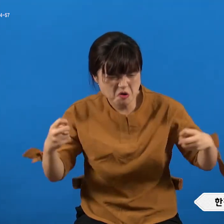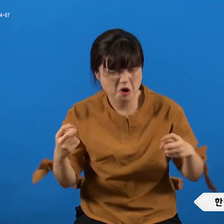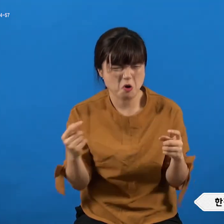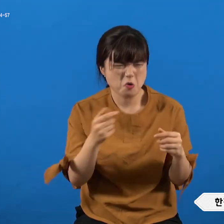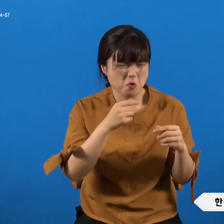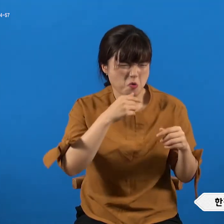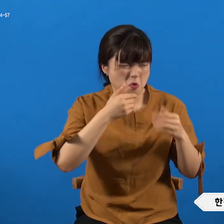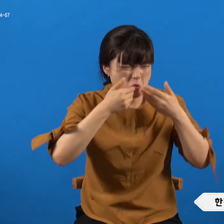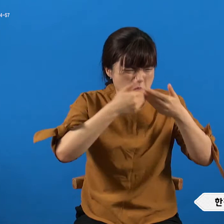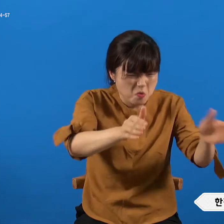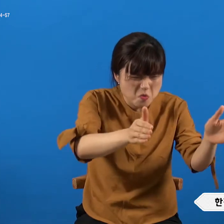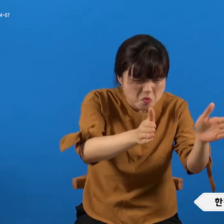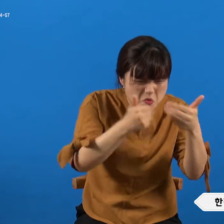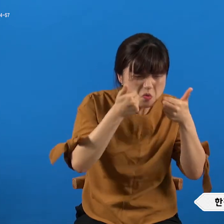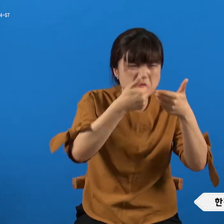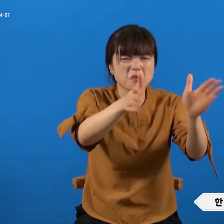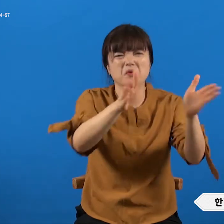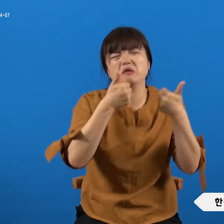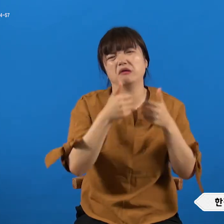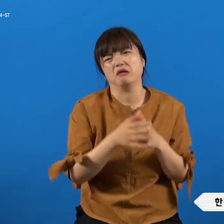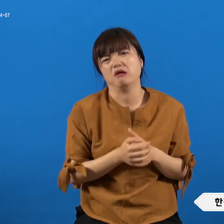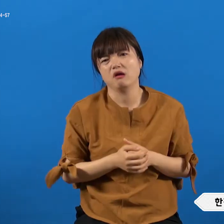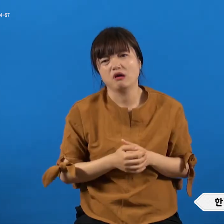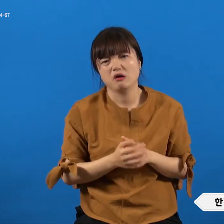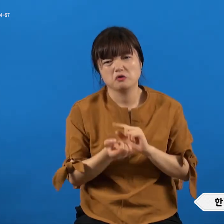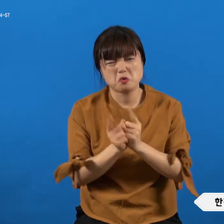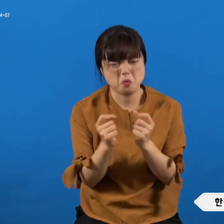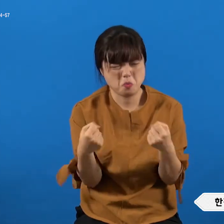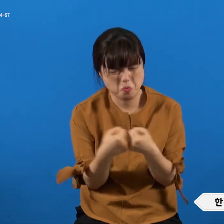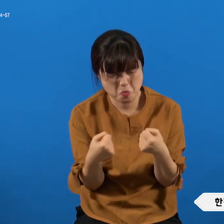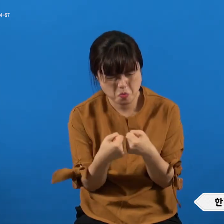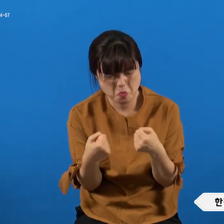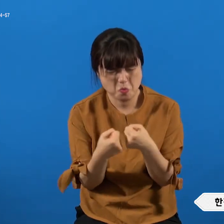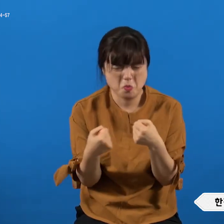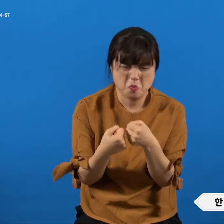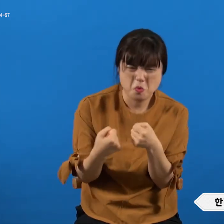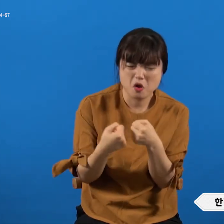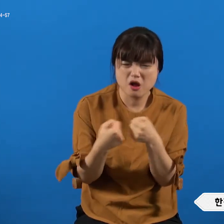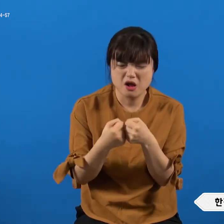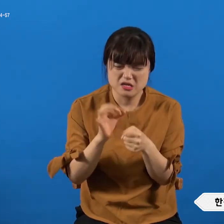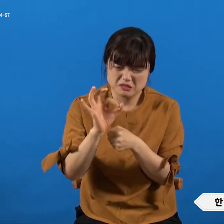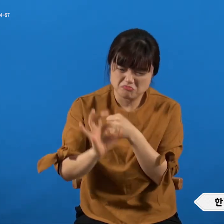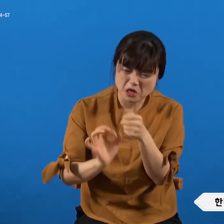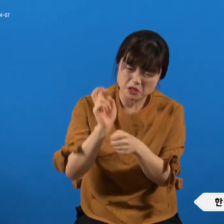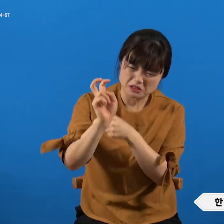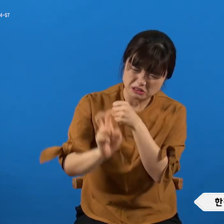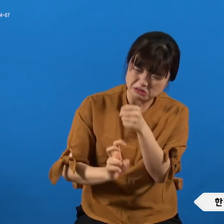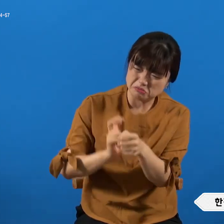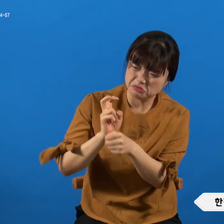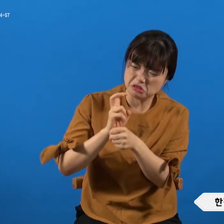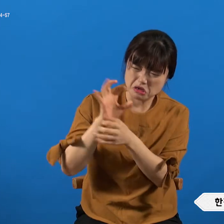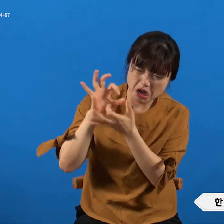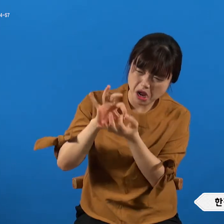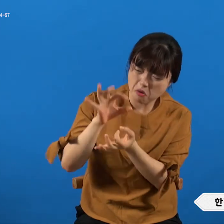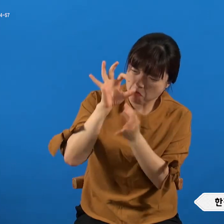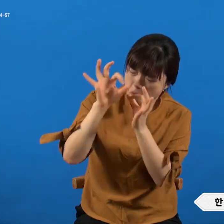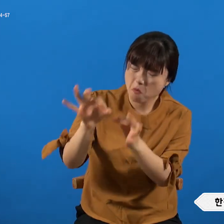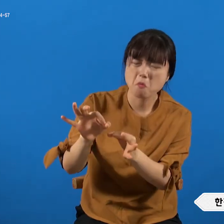미워하고 그냥 폭언을 퍼붓고 그렇게 싸우는 그 삶을 10년, 20년 한다.